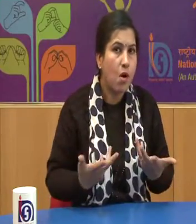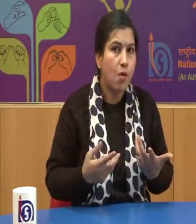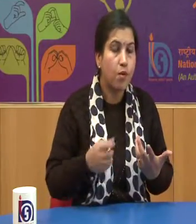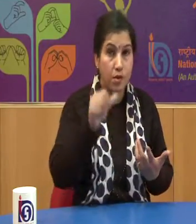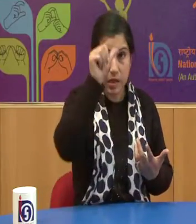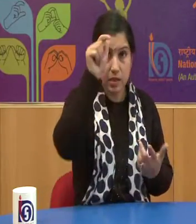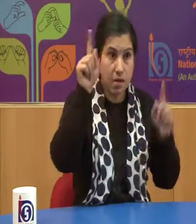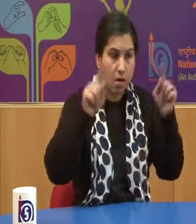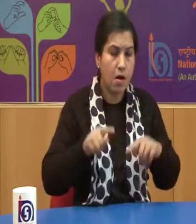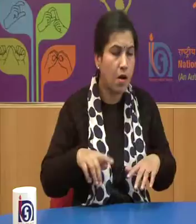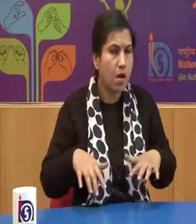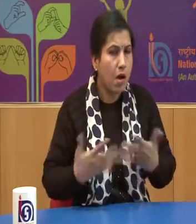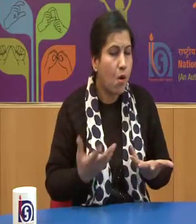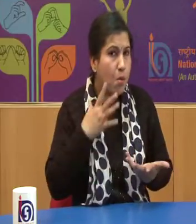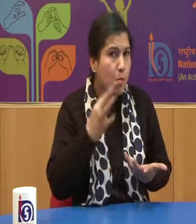the history of India.